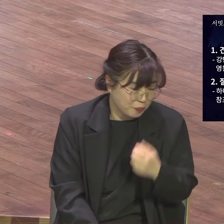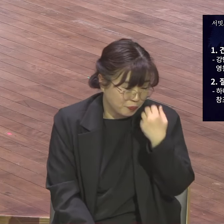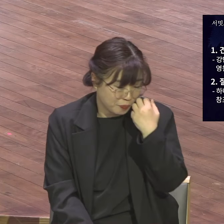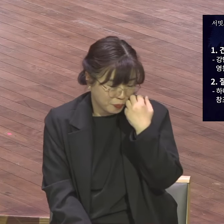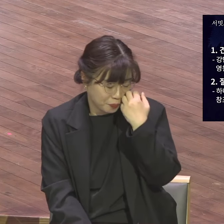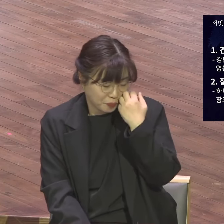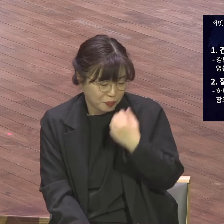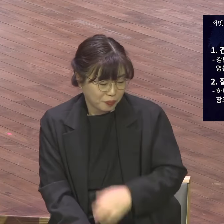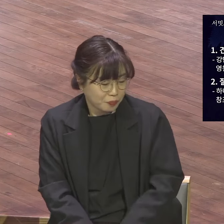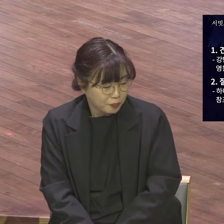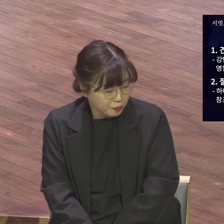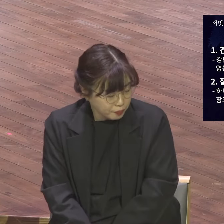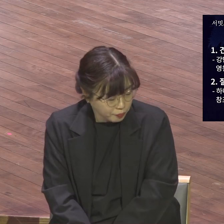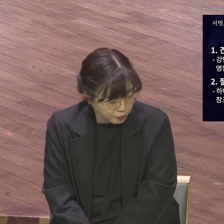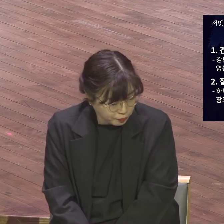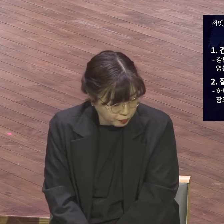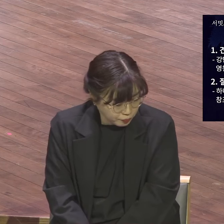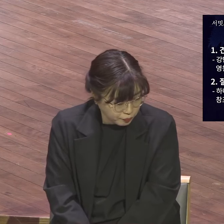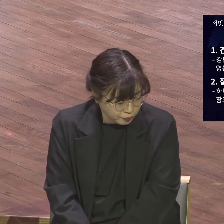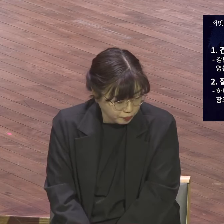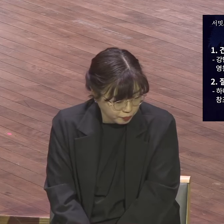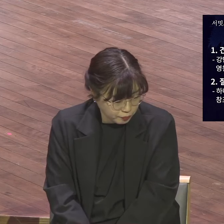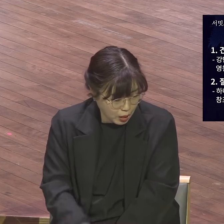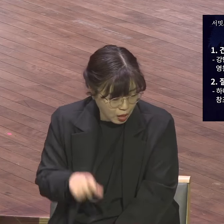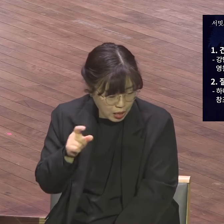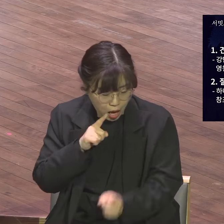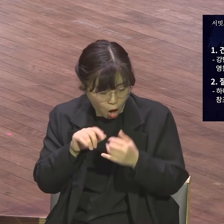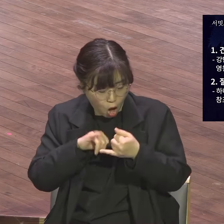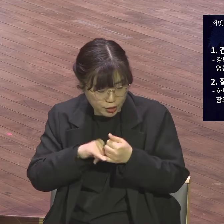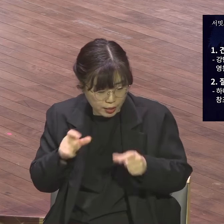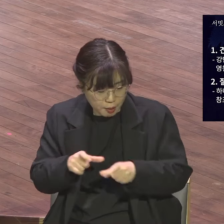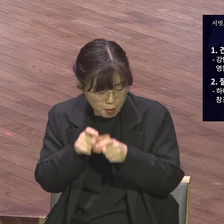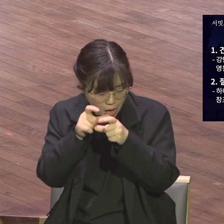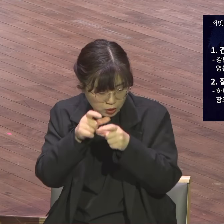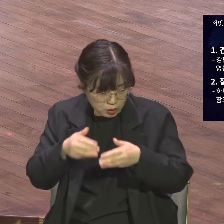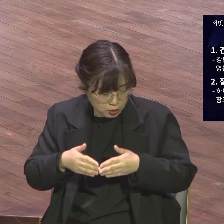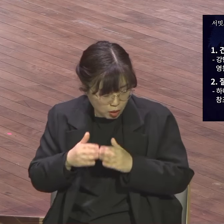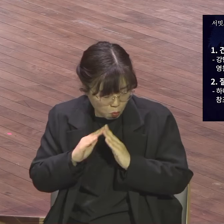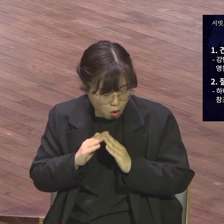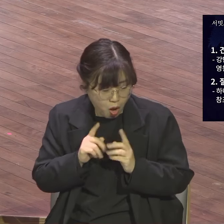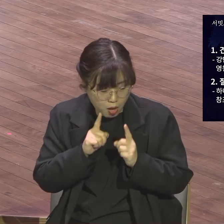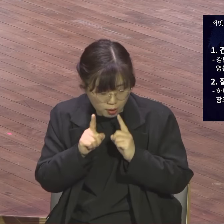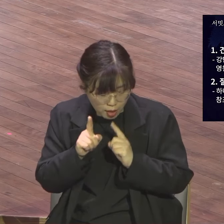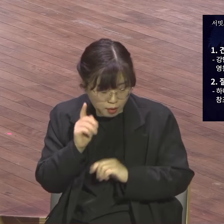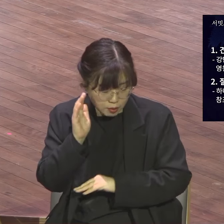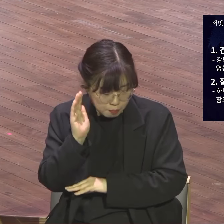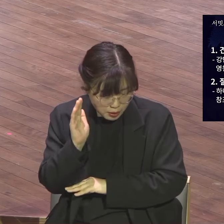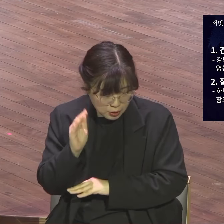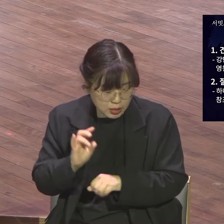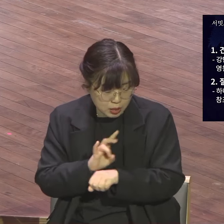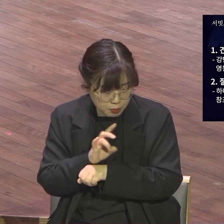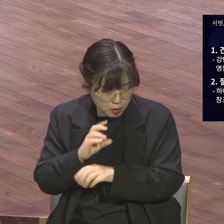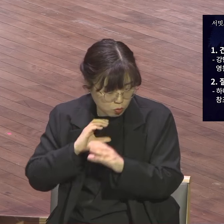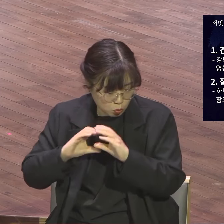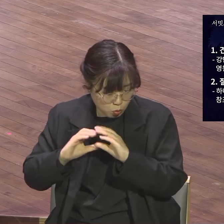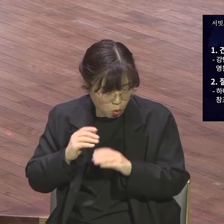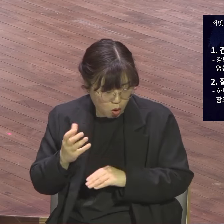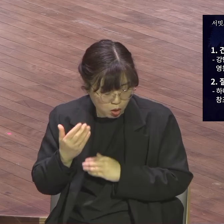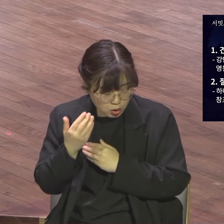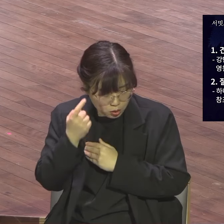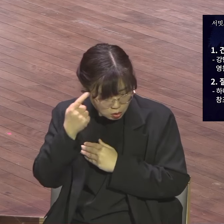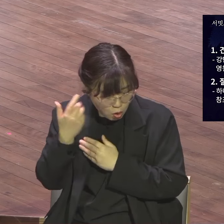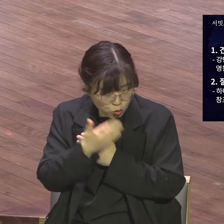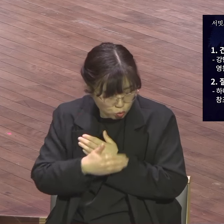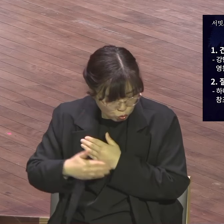감사합니다. 우리 영의 모든 성도들이 선비스로 가는 길을 바로 알고 하나님 앞에서